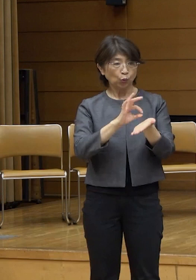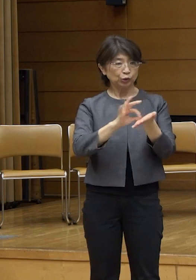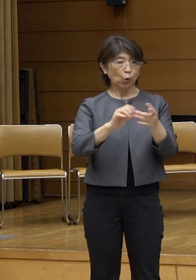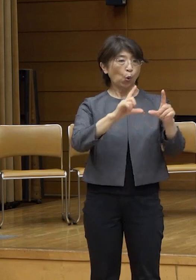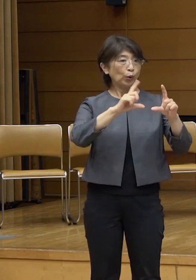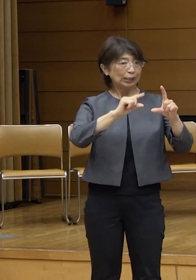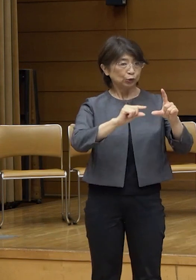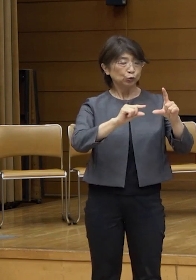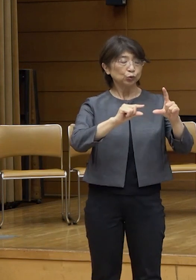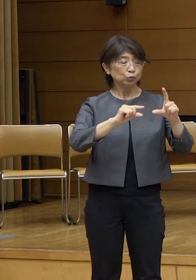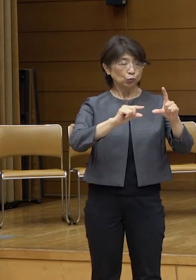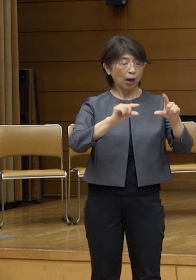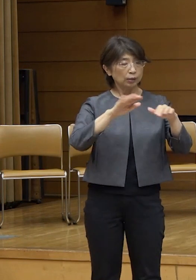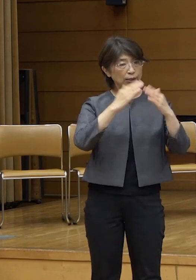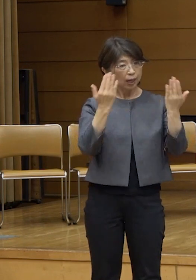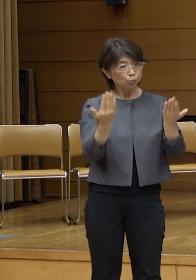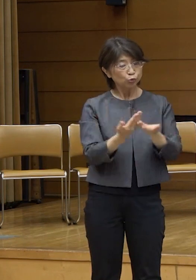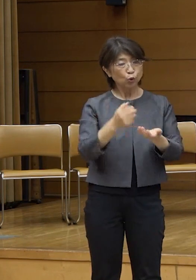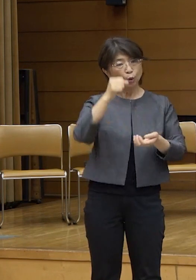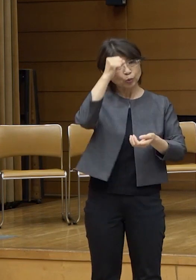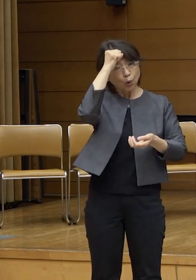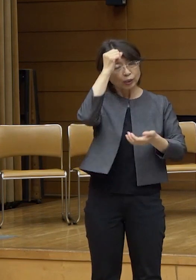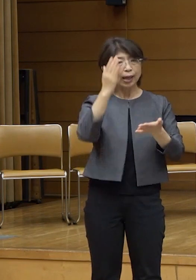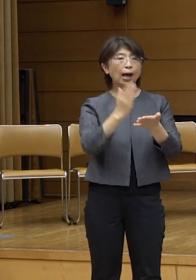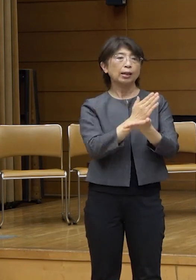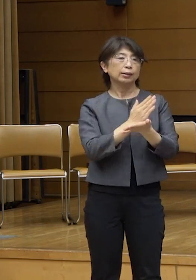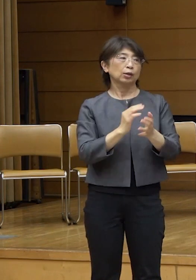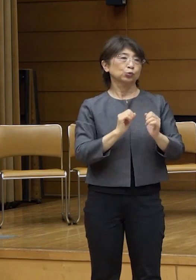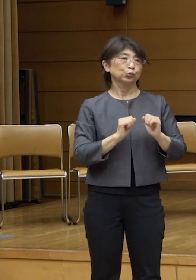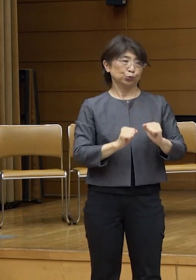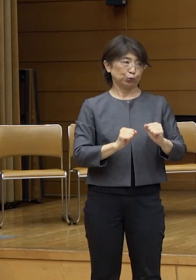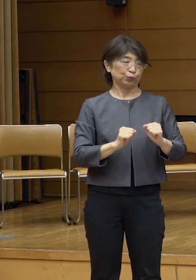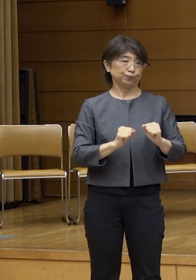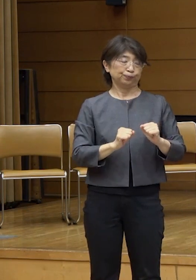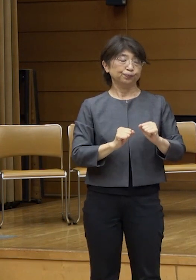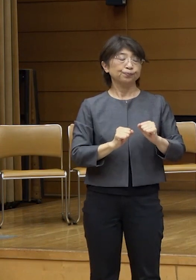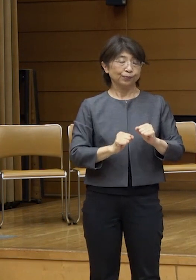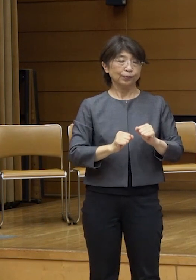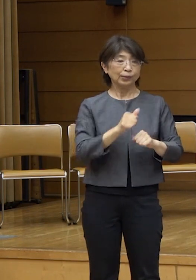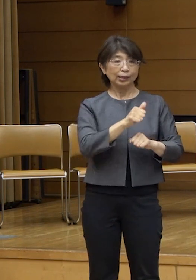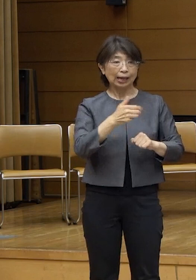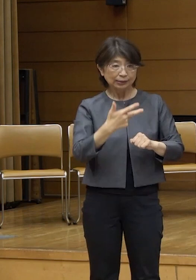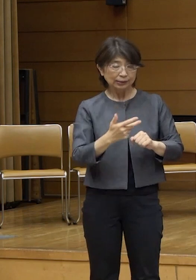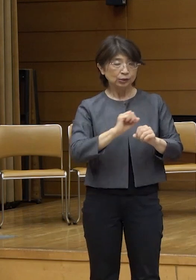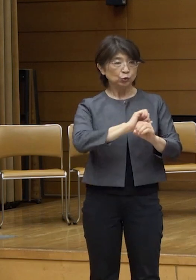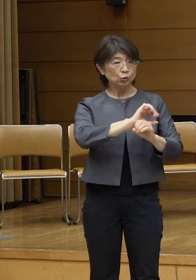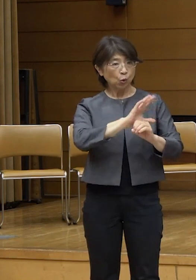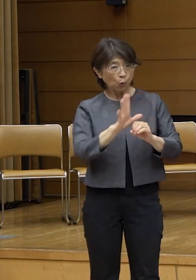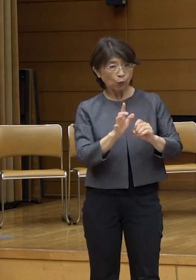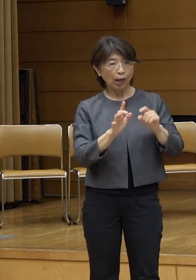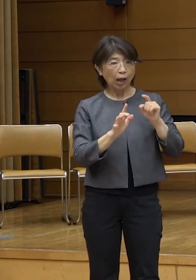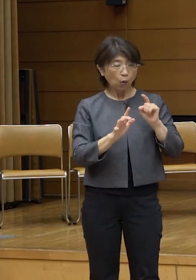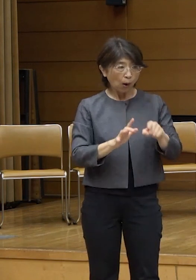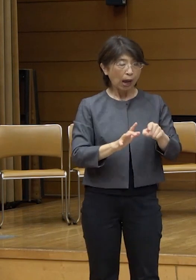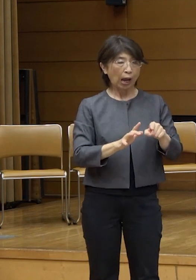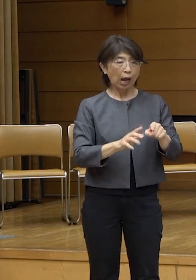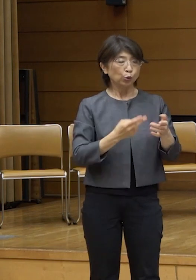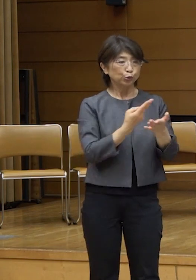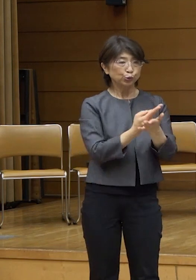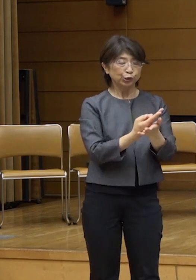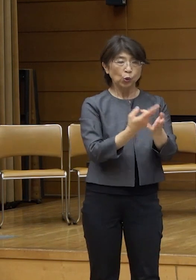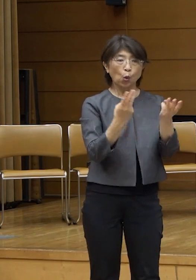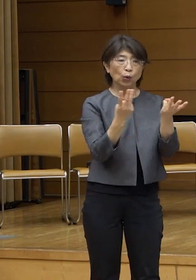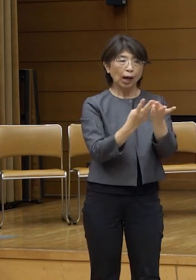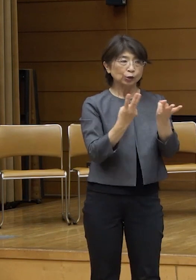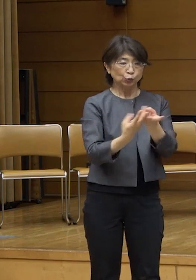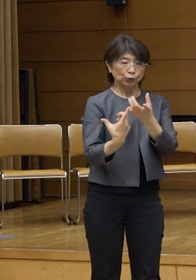ません。ただ、コロナの入院患者については全体数を把握しているので、そのうちどの程度がコロナかということなので、